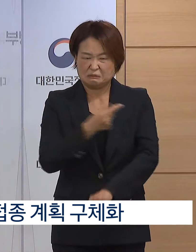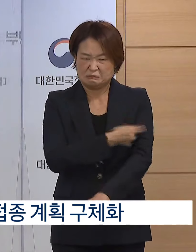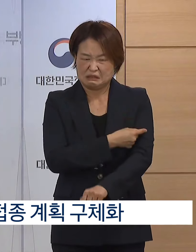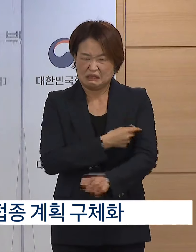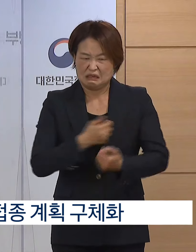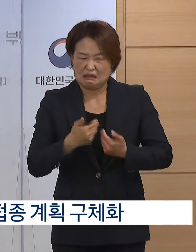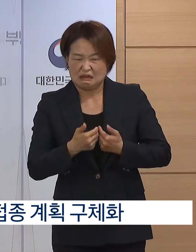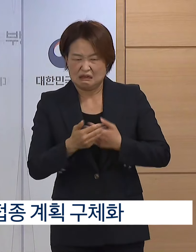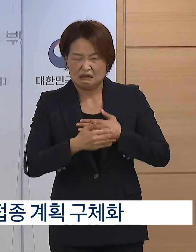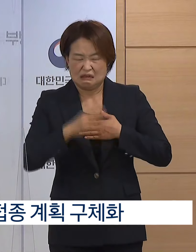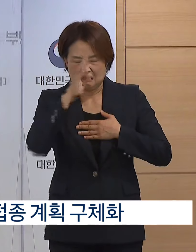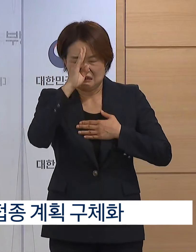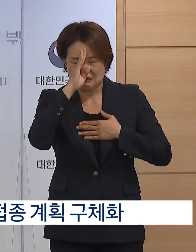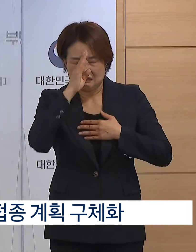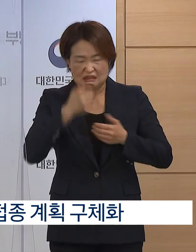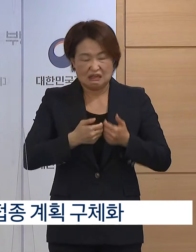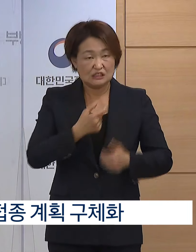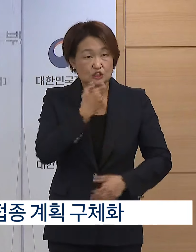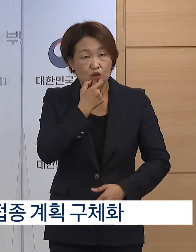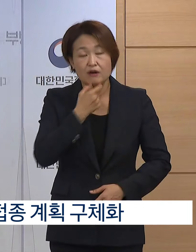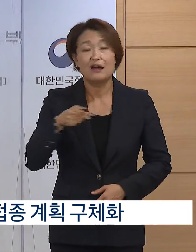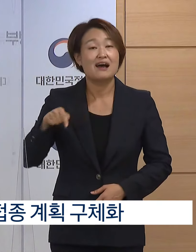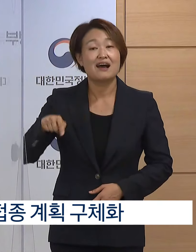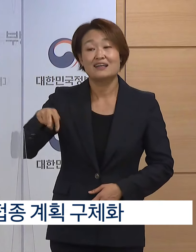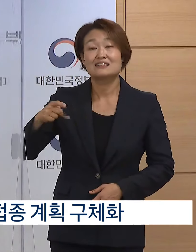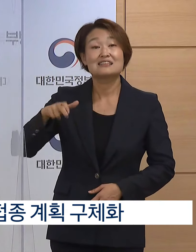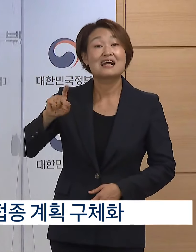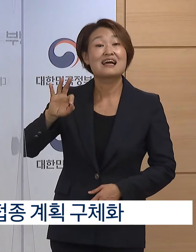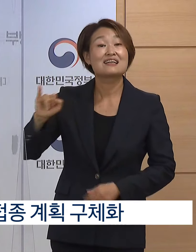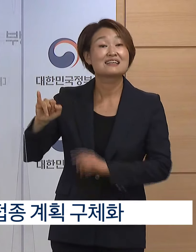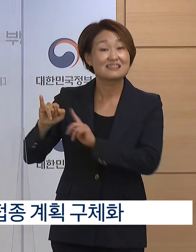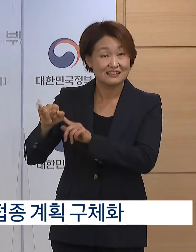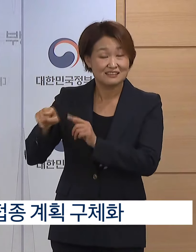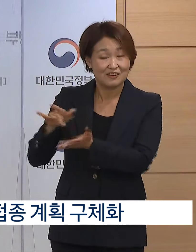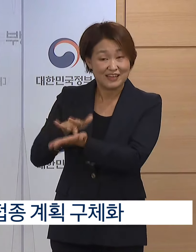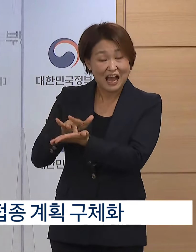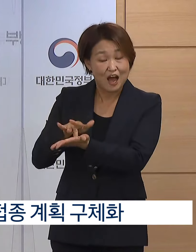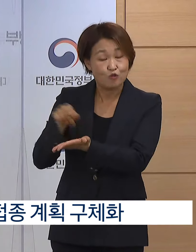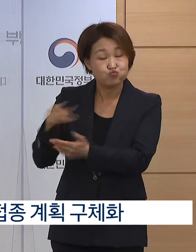분들께서는 스카이코비언 멀티주를 통한 접종이 가능함을 알려드립니다.